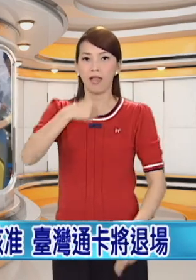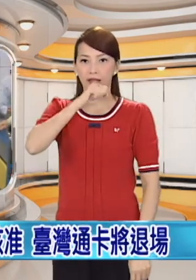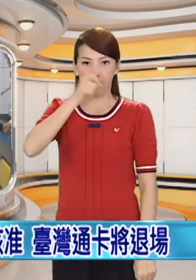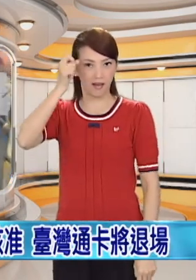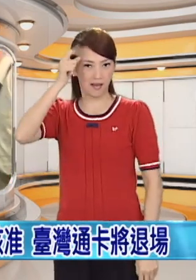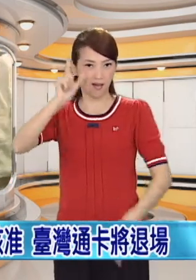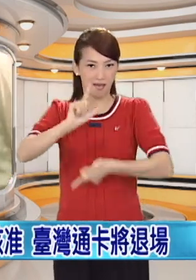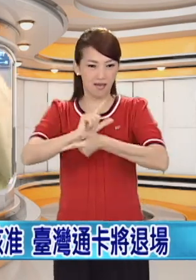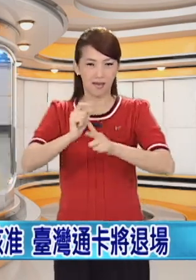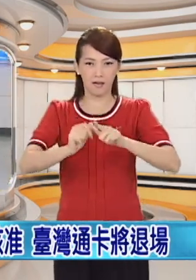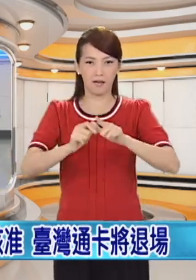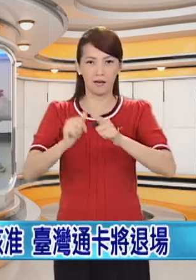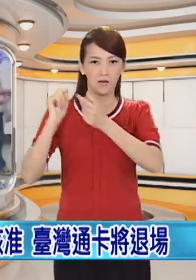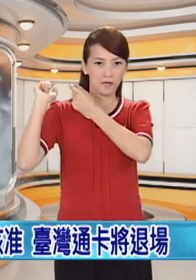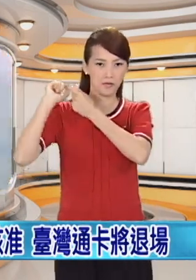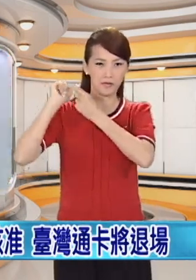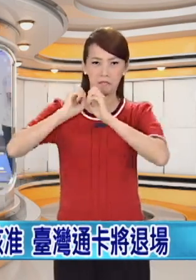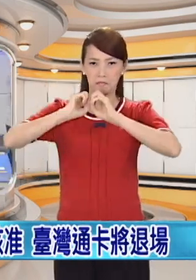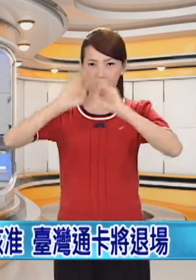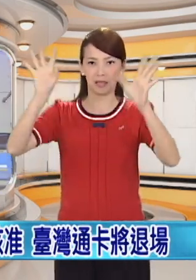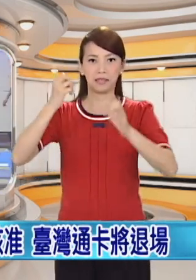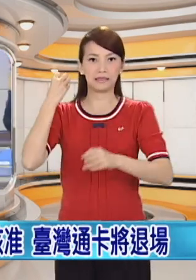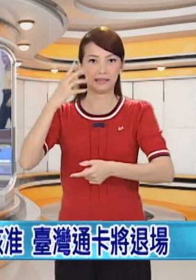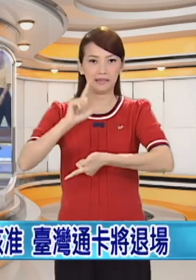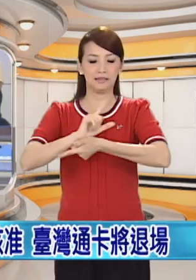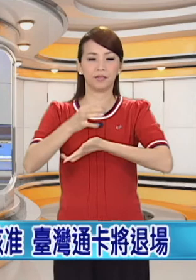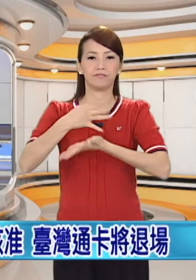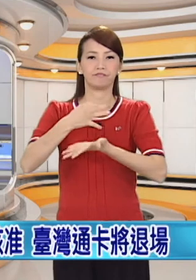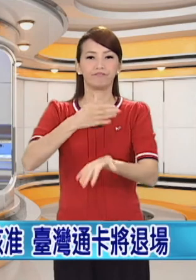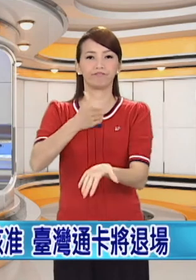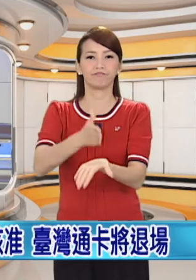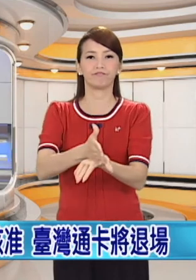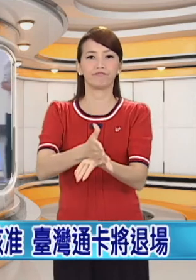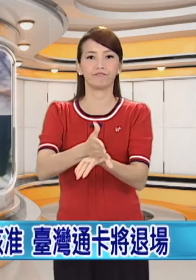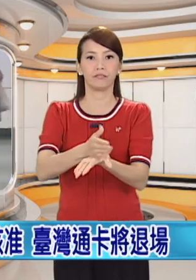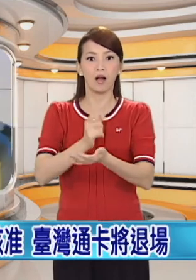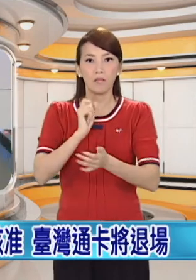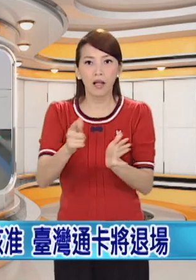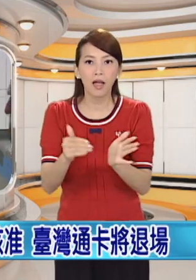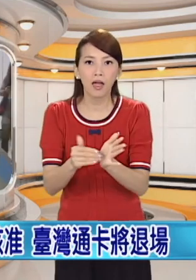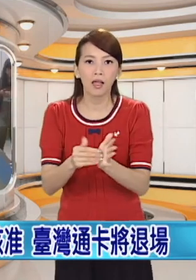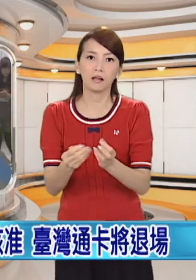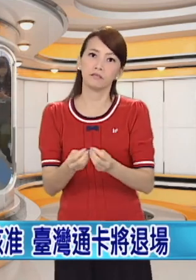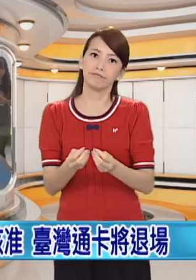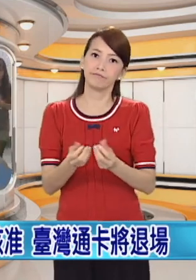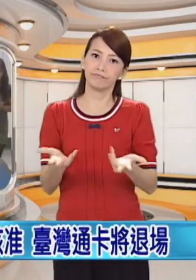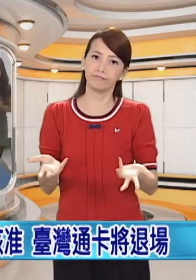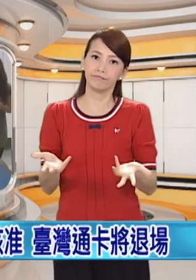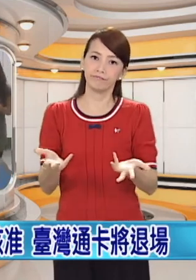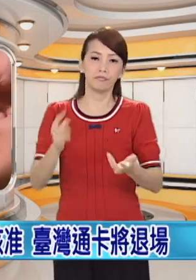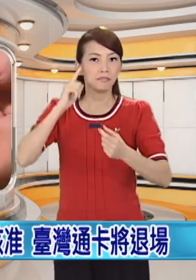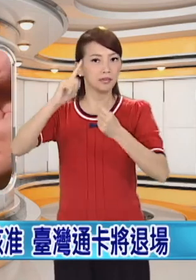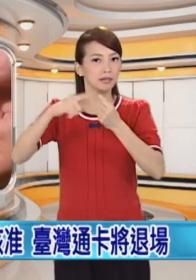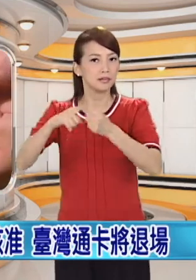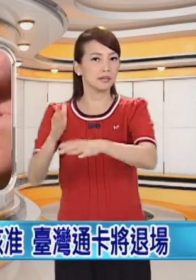已经公告停止发售新卡，目前的持卡人明年起也没有办法除